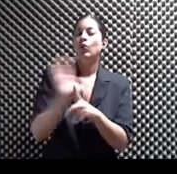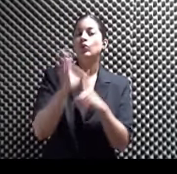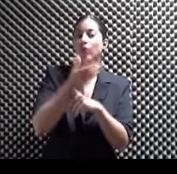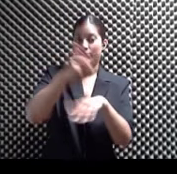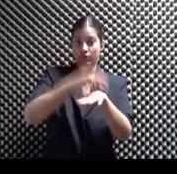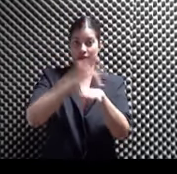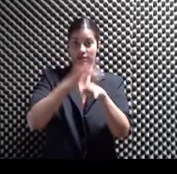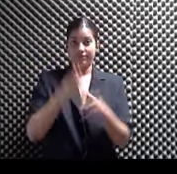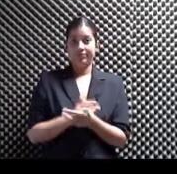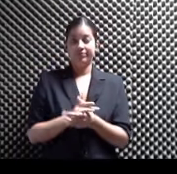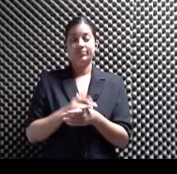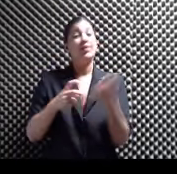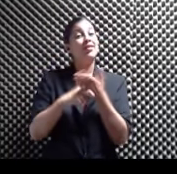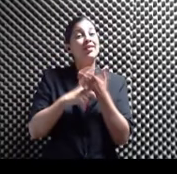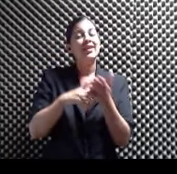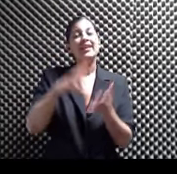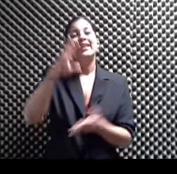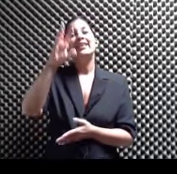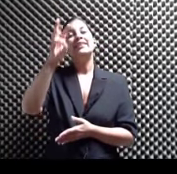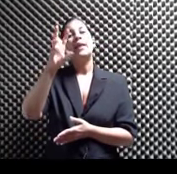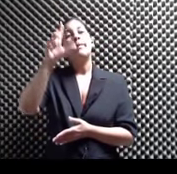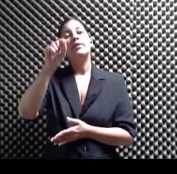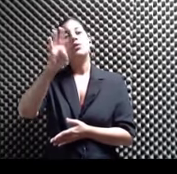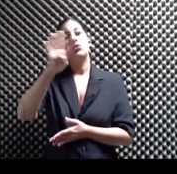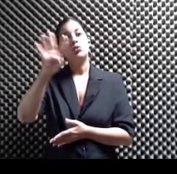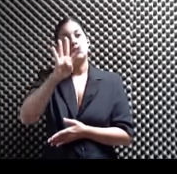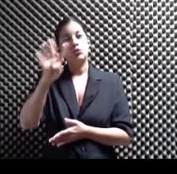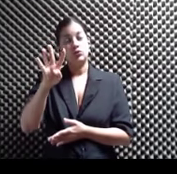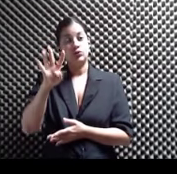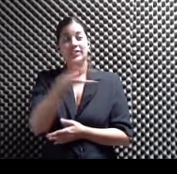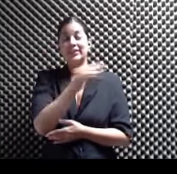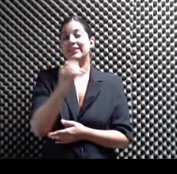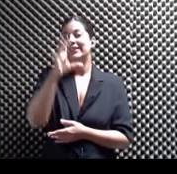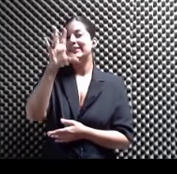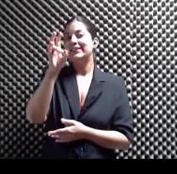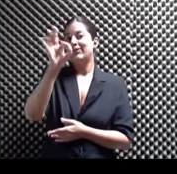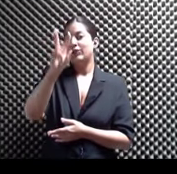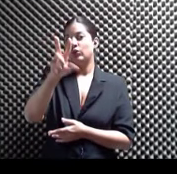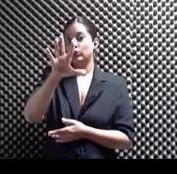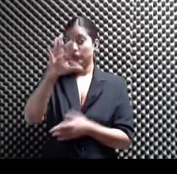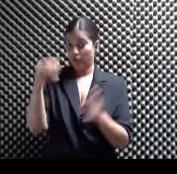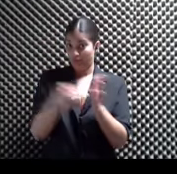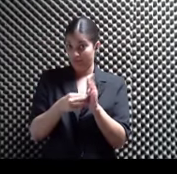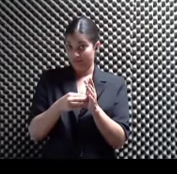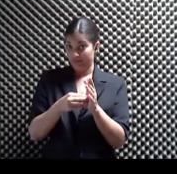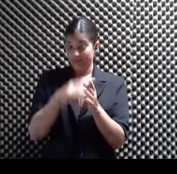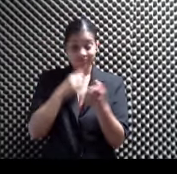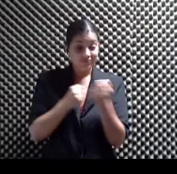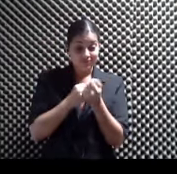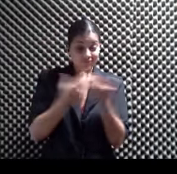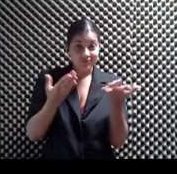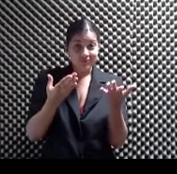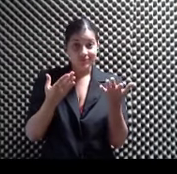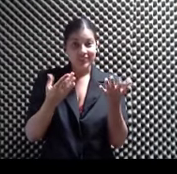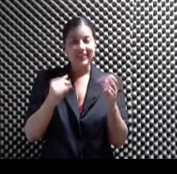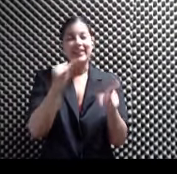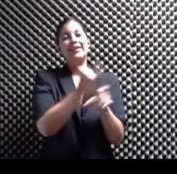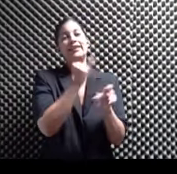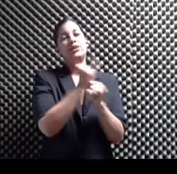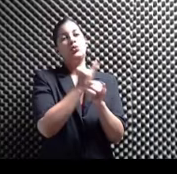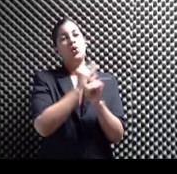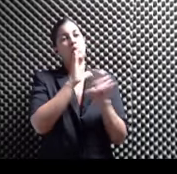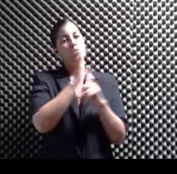boletos 620-4444 y 792-5000. Sueño Eterno. Auspicia en Instituto de Cultura. Donativos Legislativos. Fundación Nacional